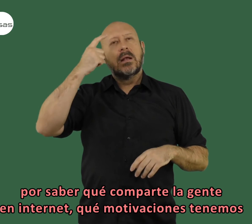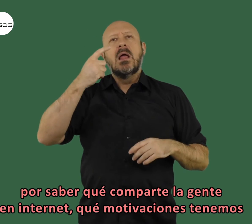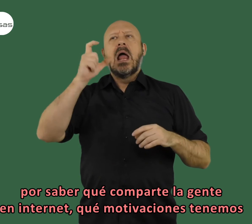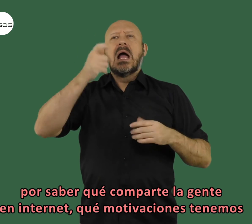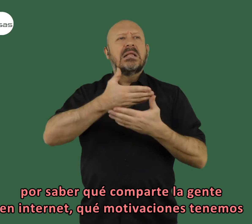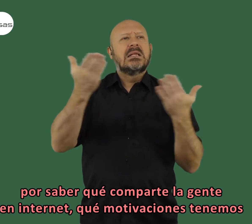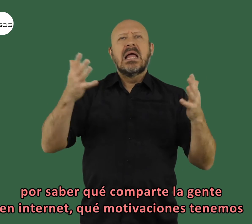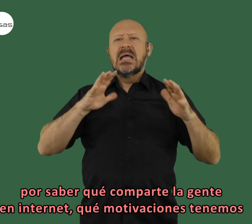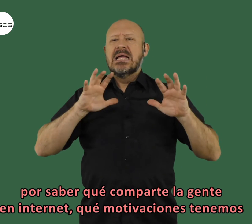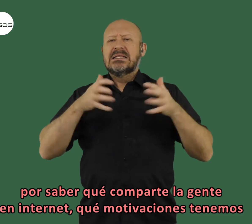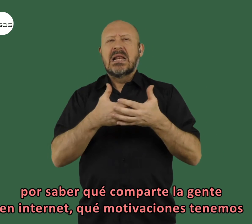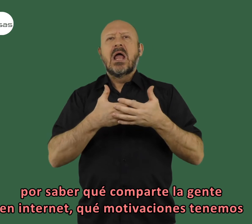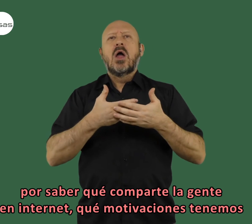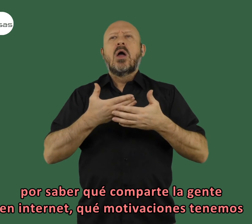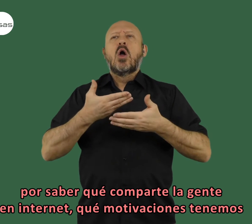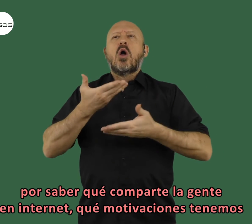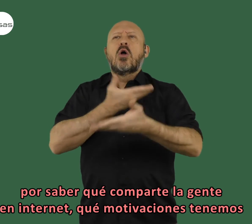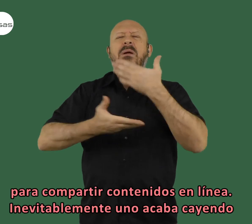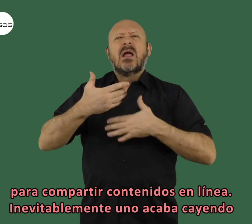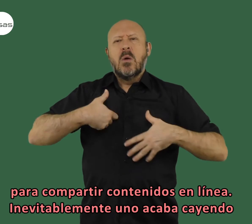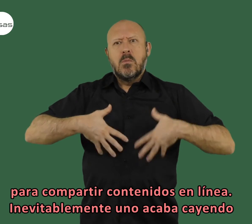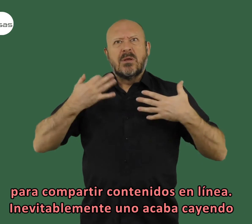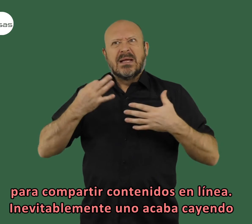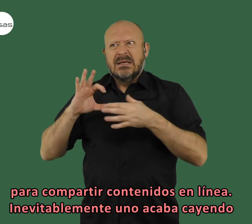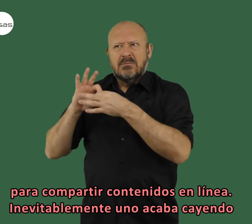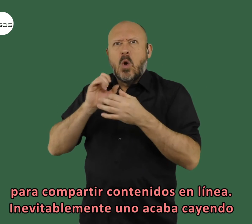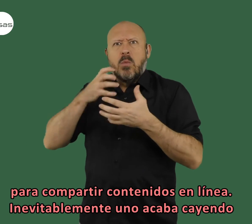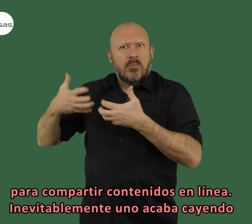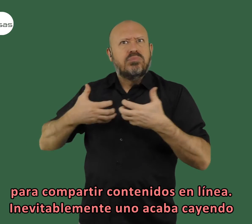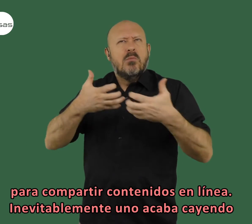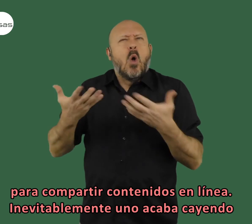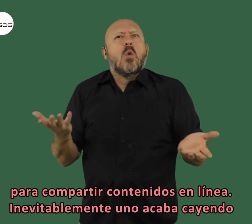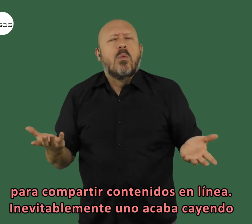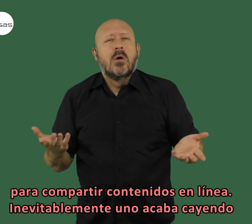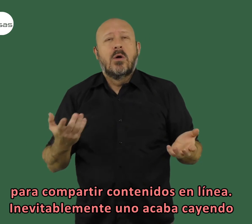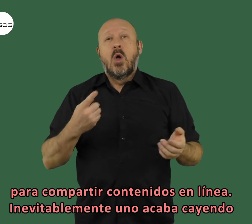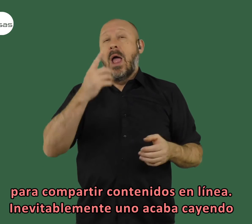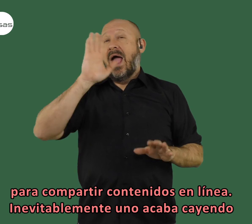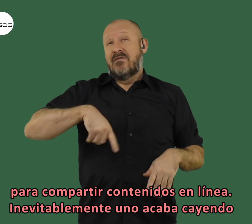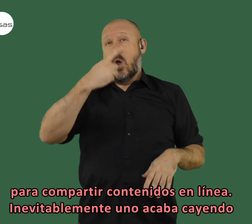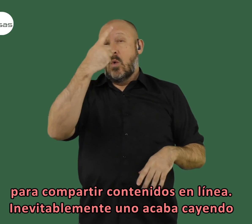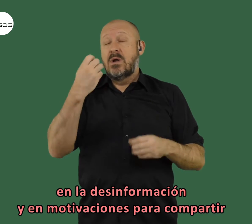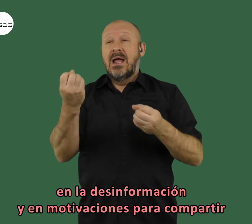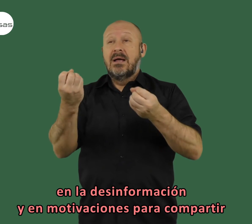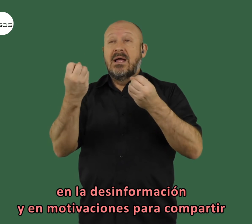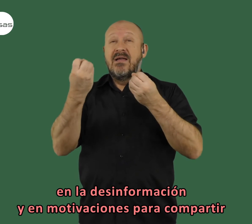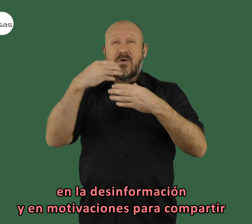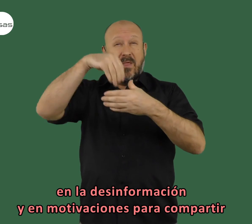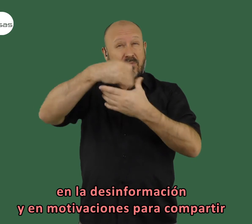por saber qué comparte la gente en Internet, qué motivaciones tenemos para compartir contenidos en línea. Inevitablemente uno acaba cayendo